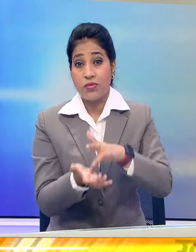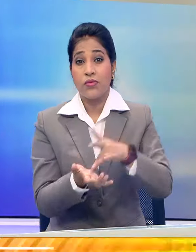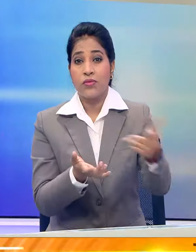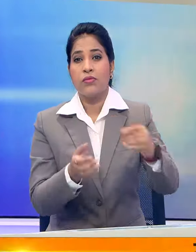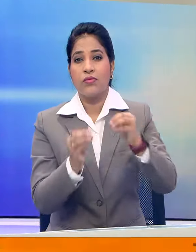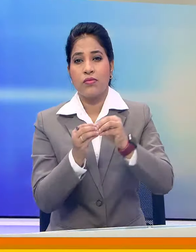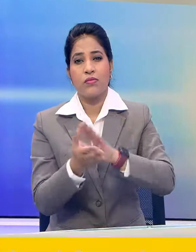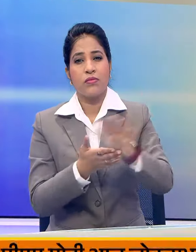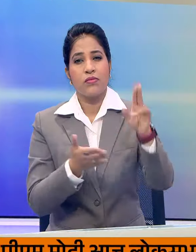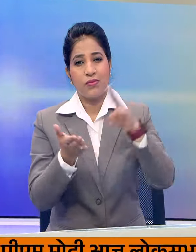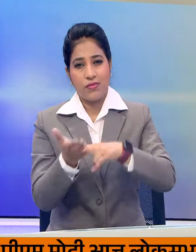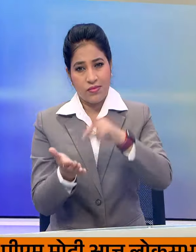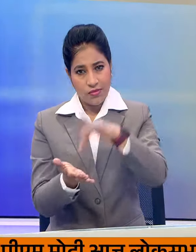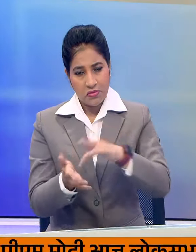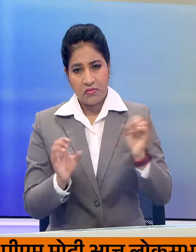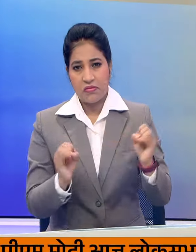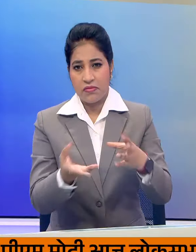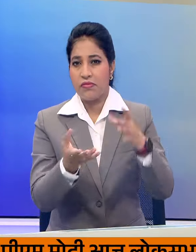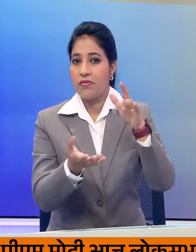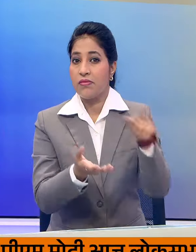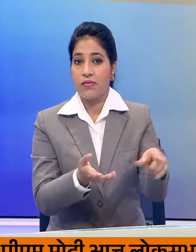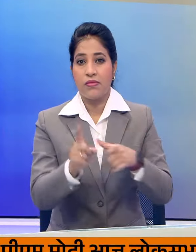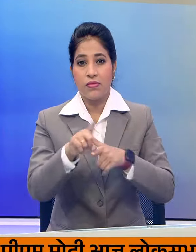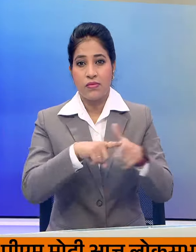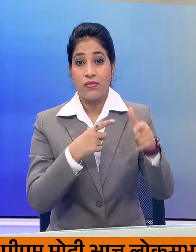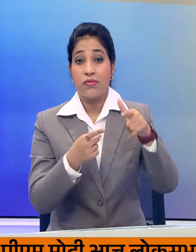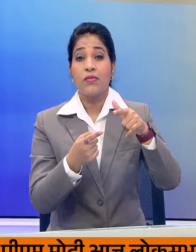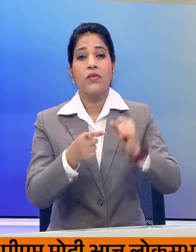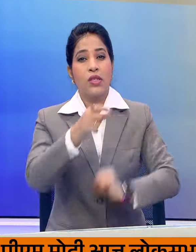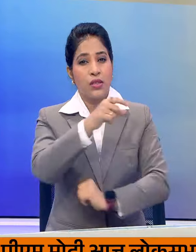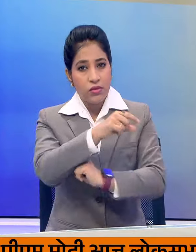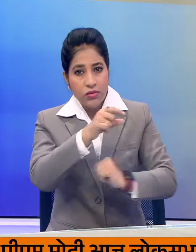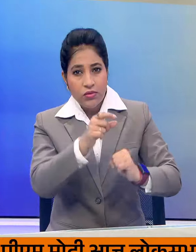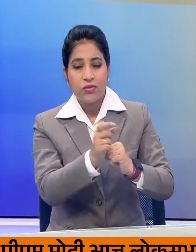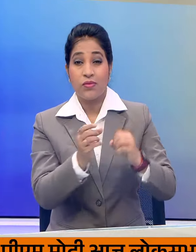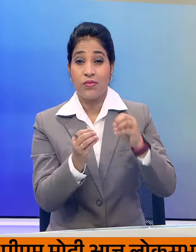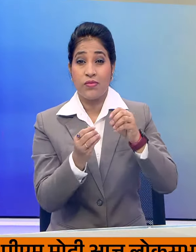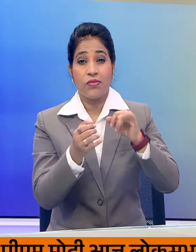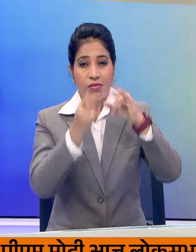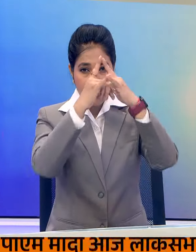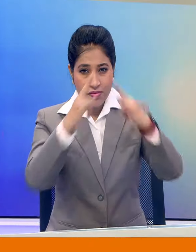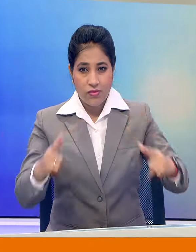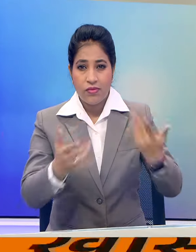से